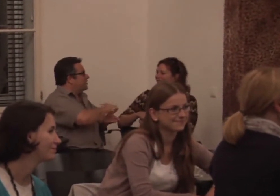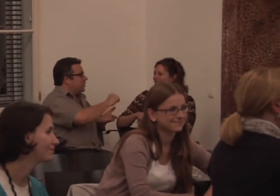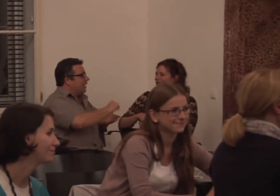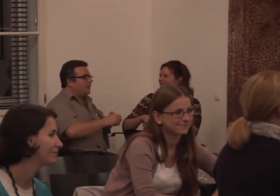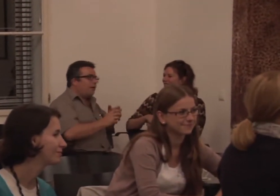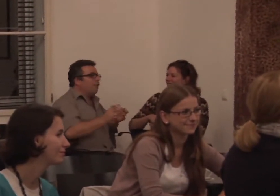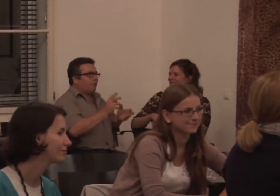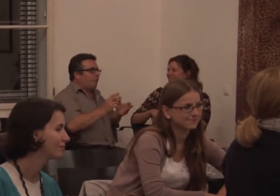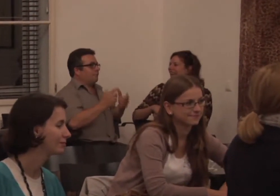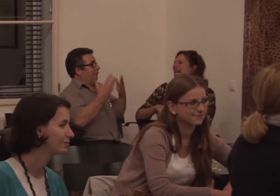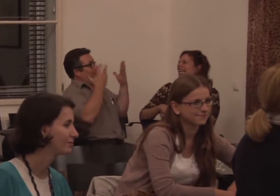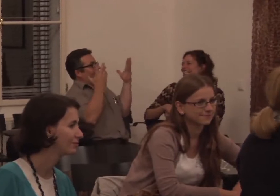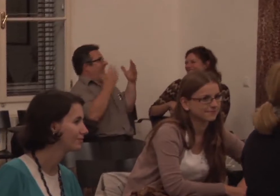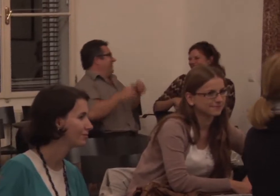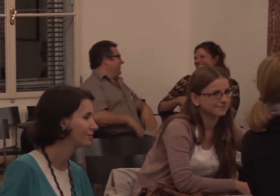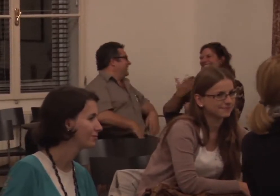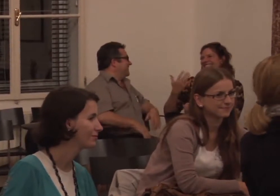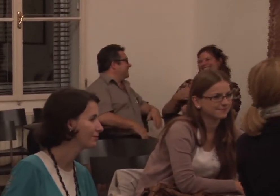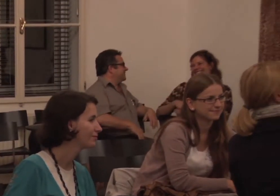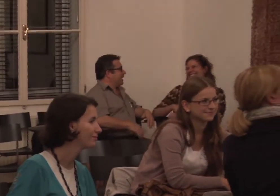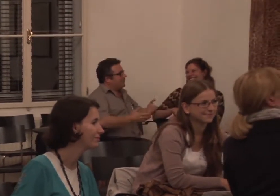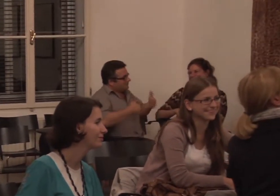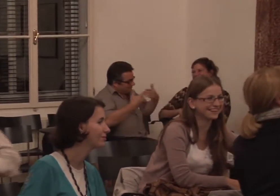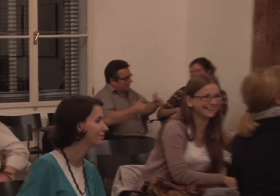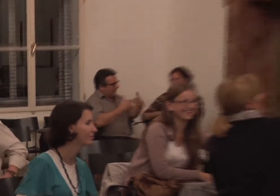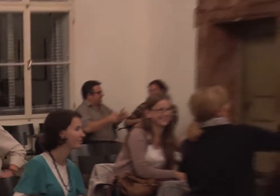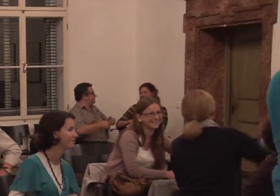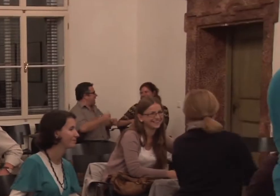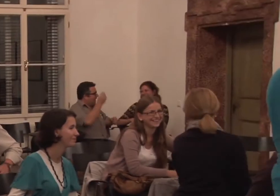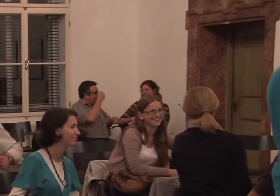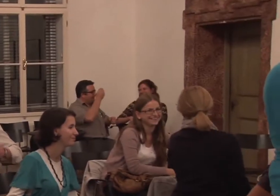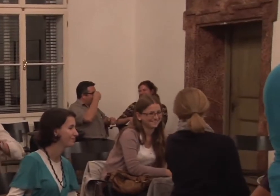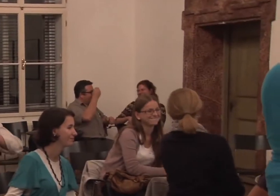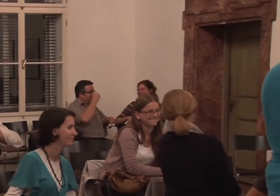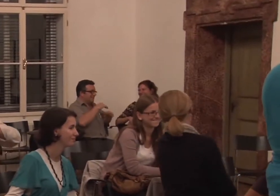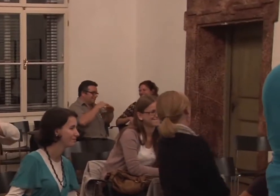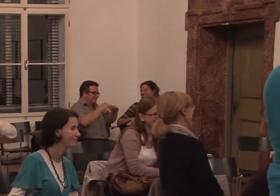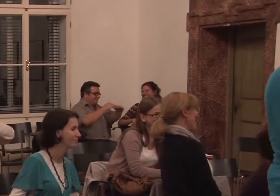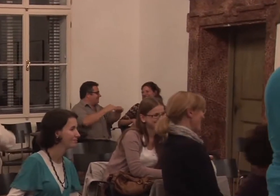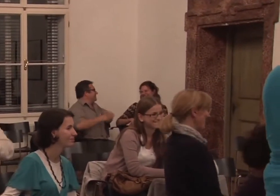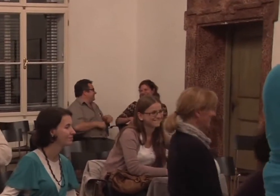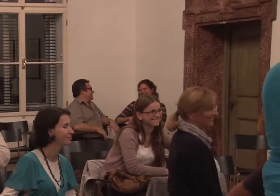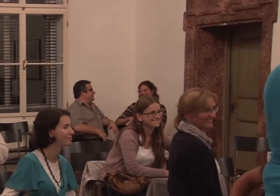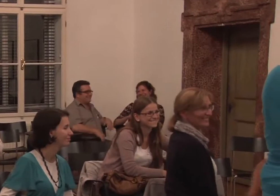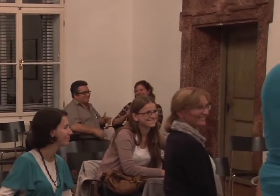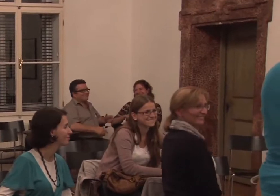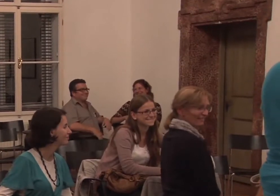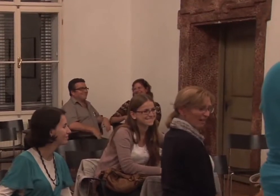Grammatik bis zum Satzbau sind die Gebärdensprachen im Unterschied zu den Lautsprachen ganz anders aufgebaut. Aus diesem Grund ist die